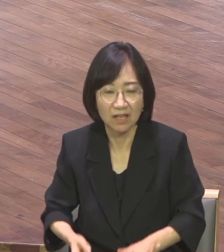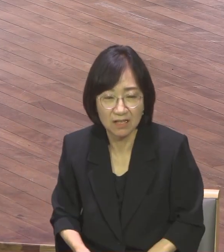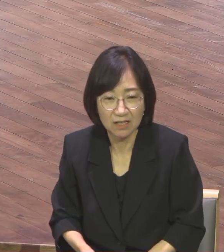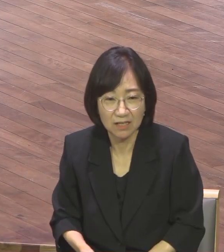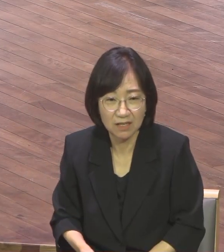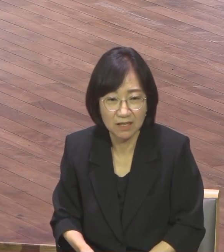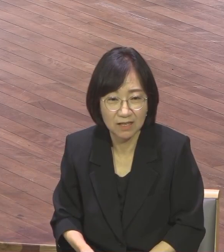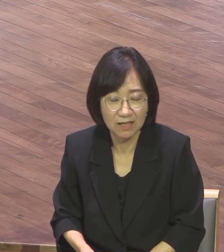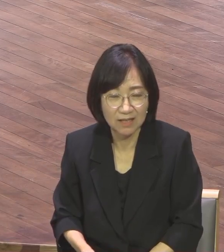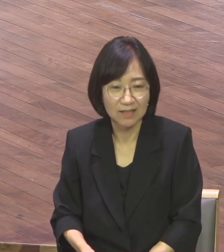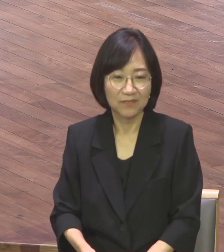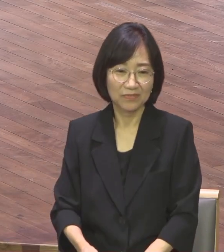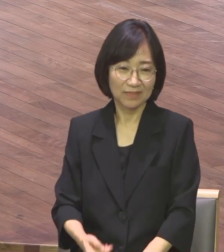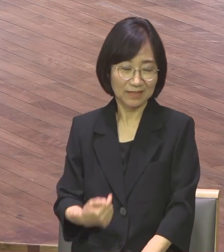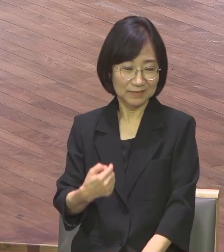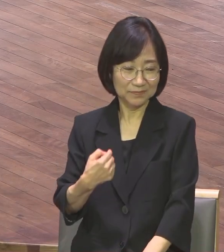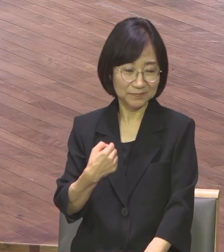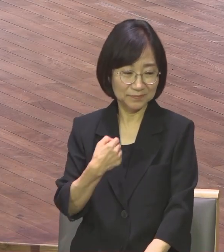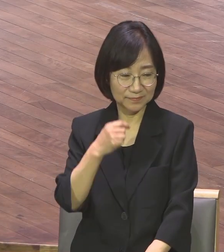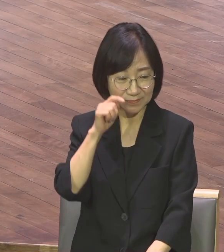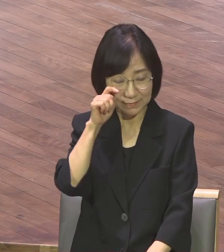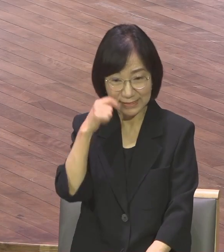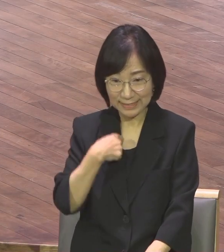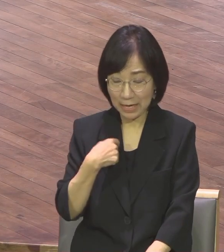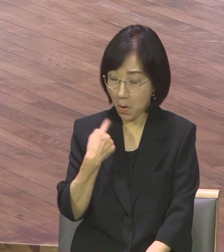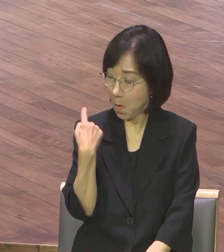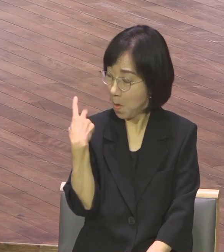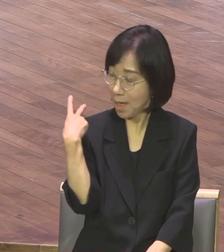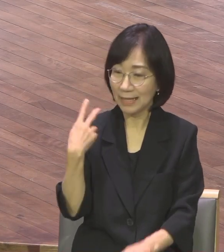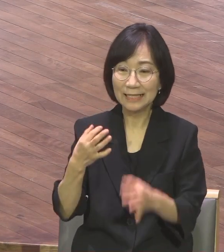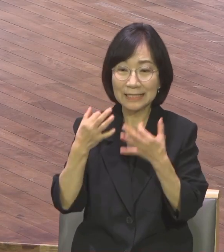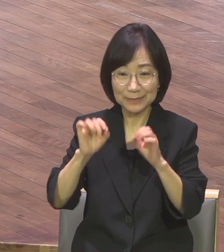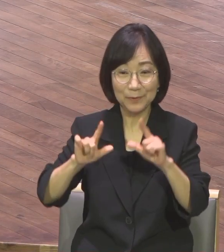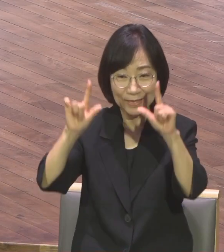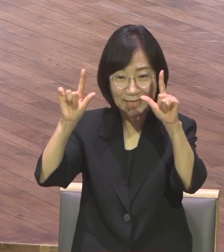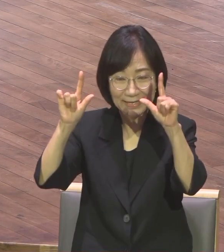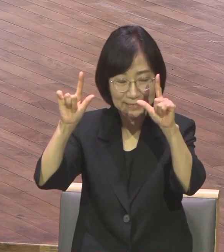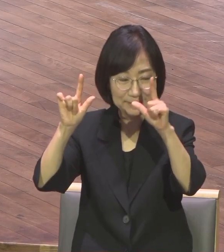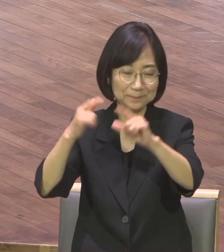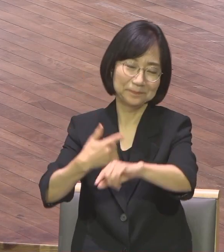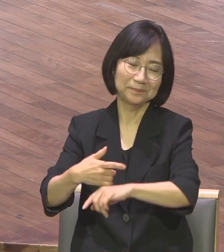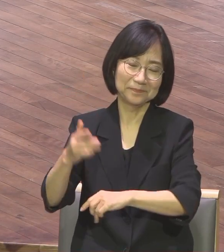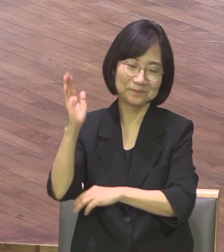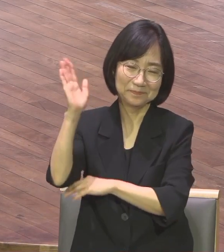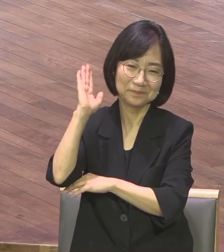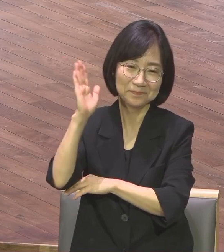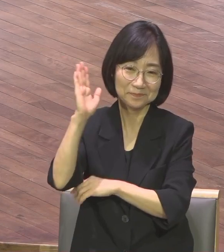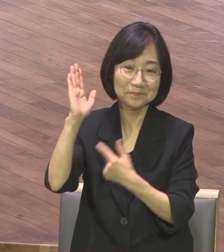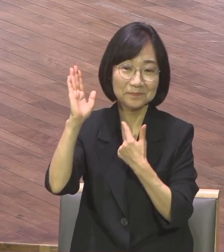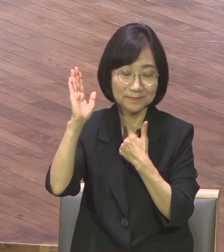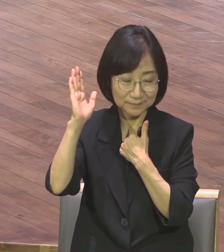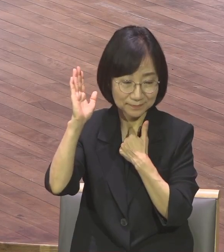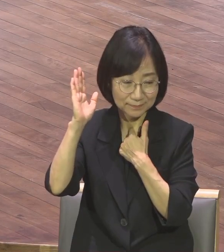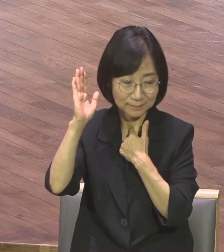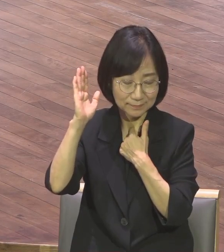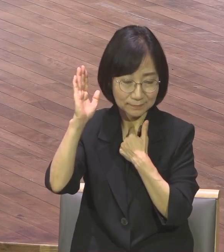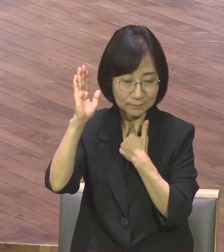날 로마도 보아야 하리라 한 말씀을 가지고 제가 말씀드렸잖아요.